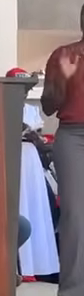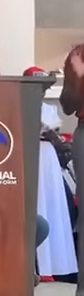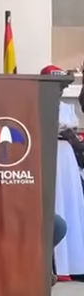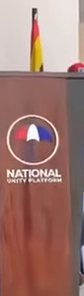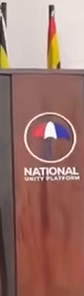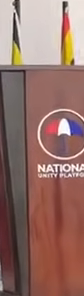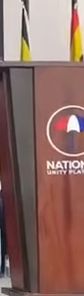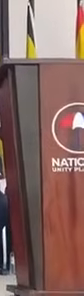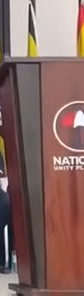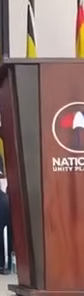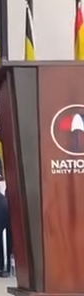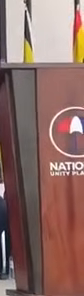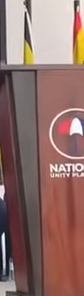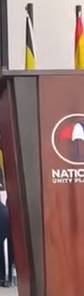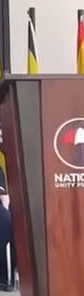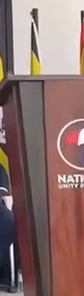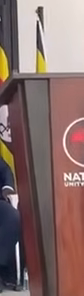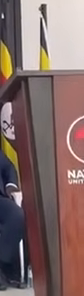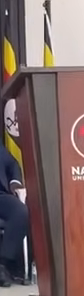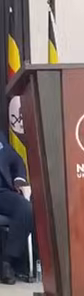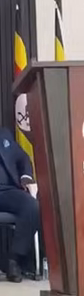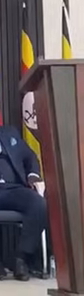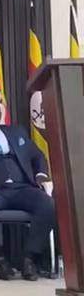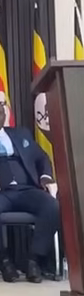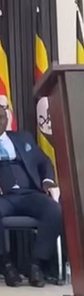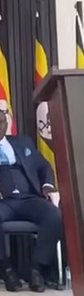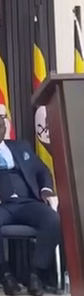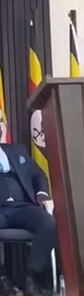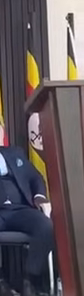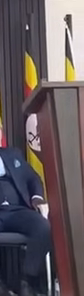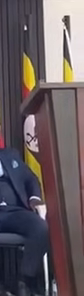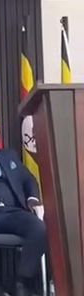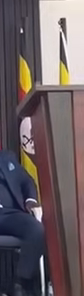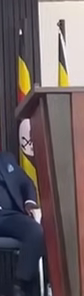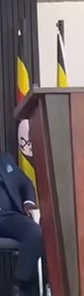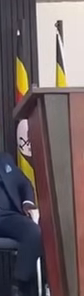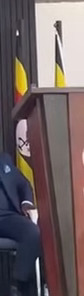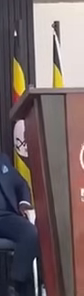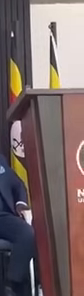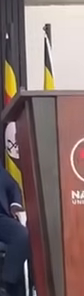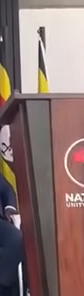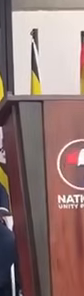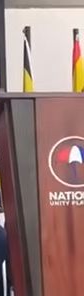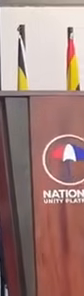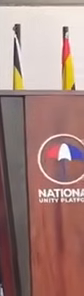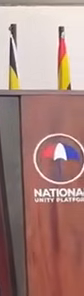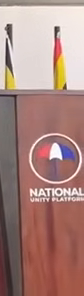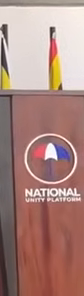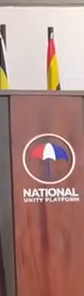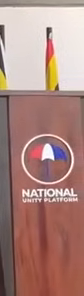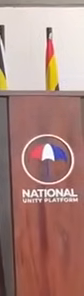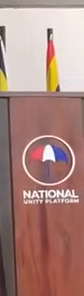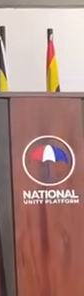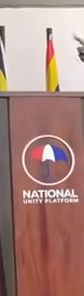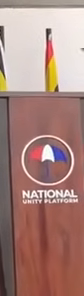tuzimbe ebibinja era enzimba y'ebibinja abakulembeze bano